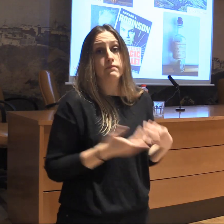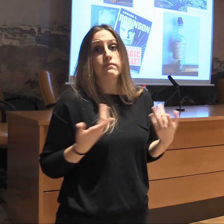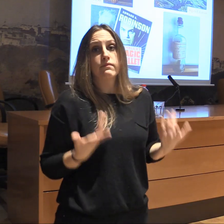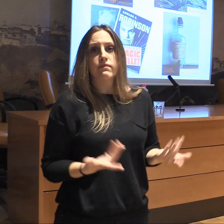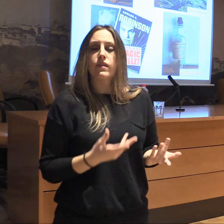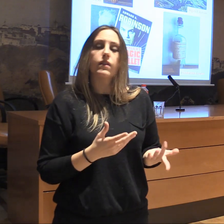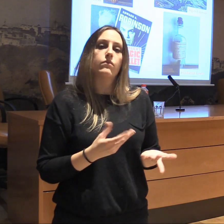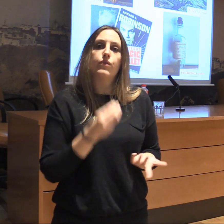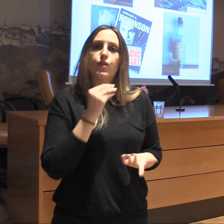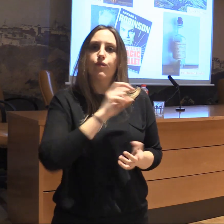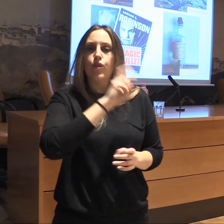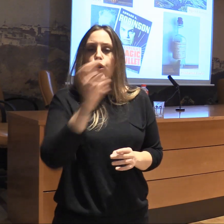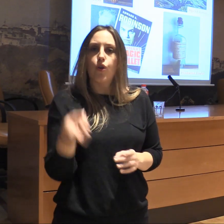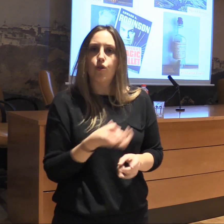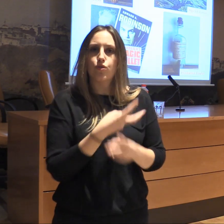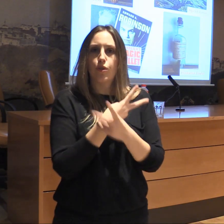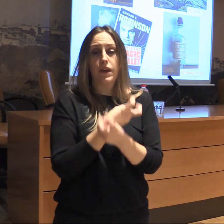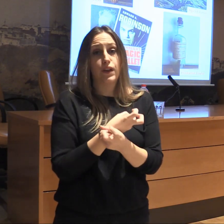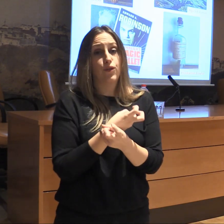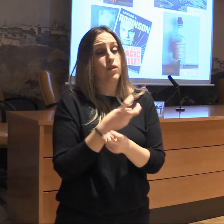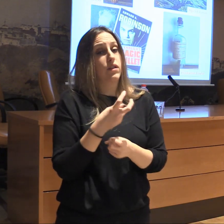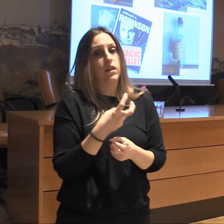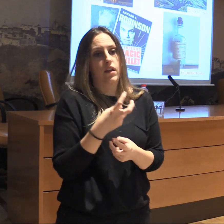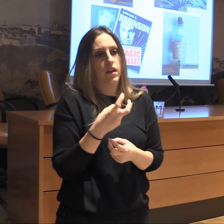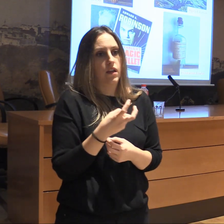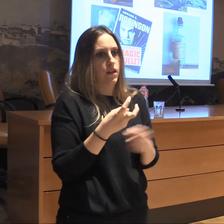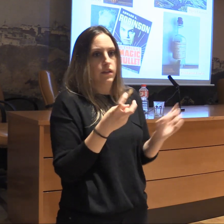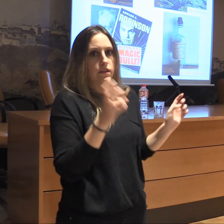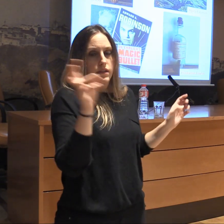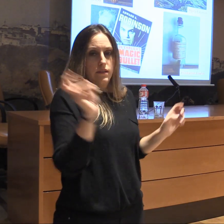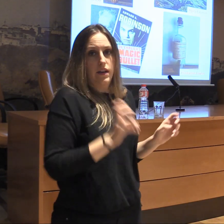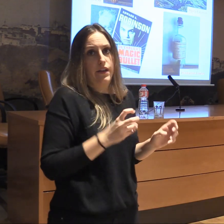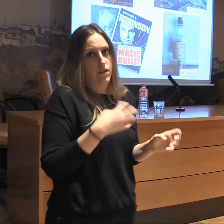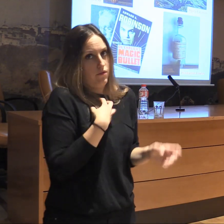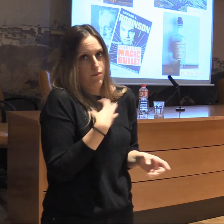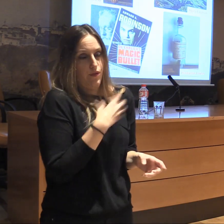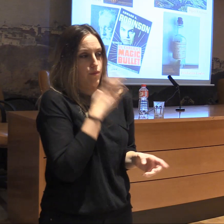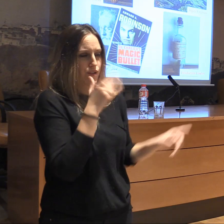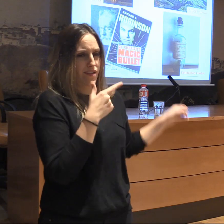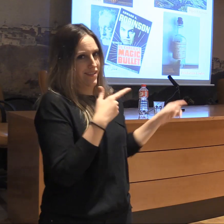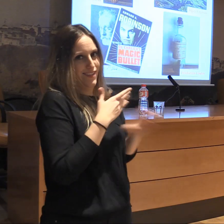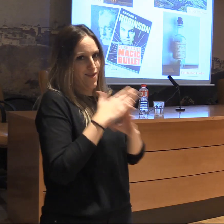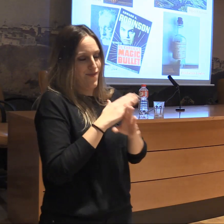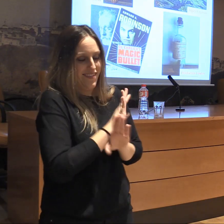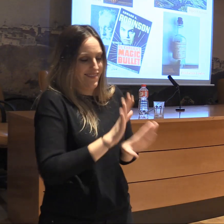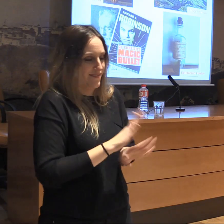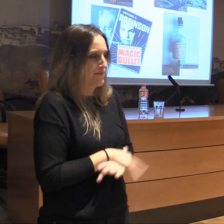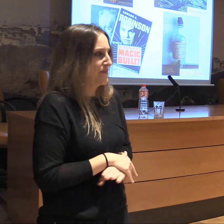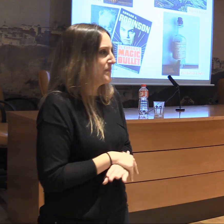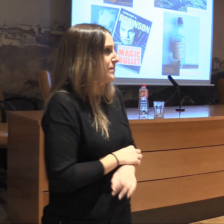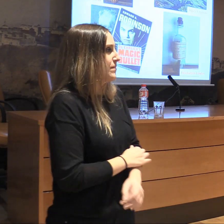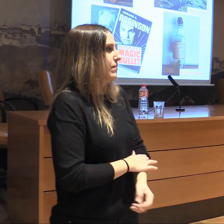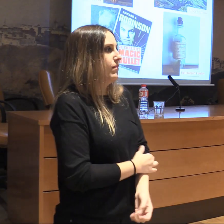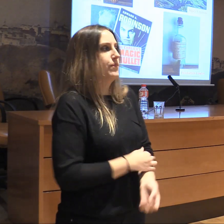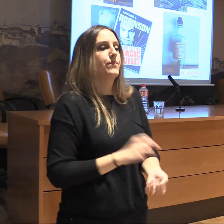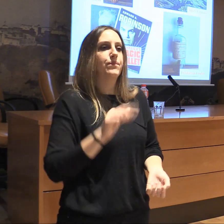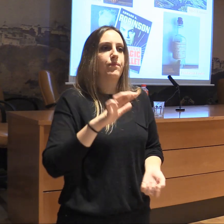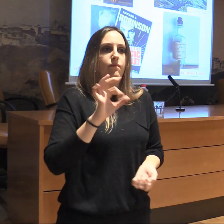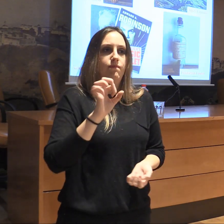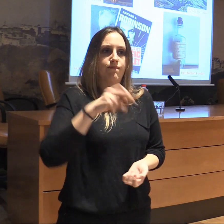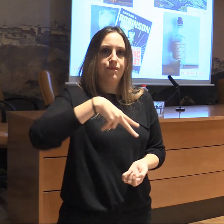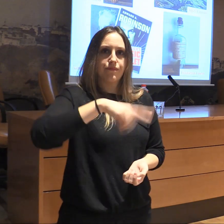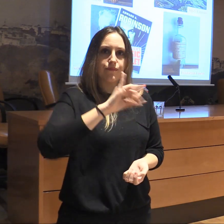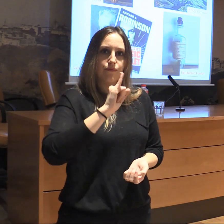los venenos que no he podido traer hoy porque ya con este era suficiente, que es el arsenito de